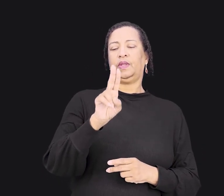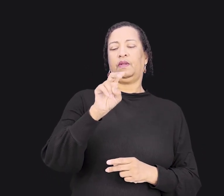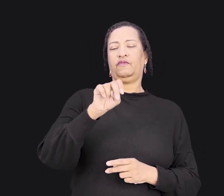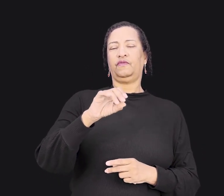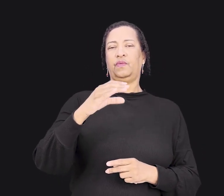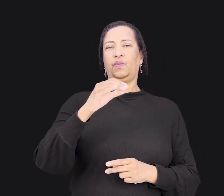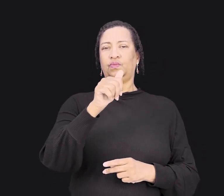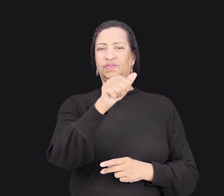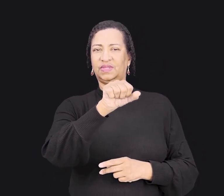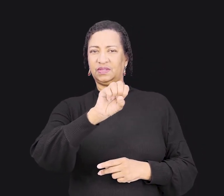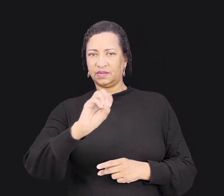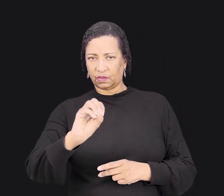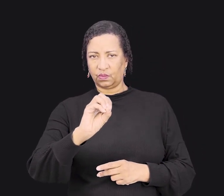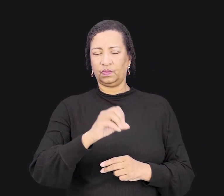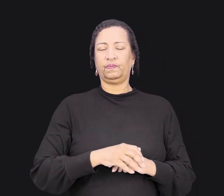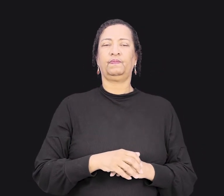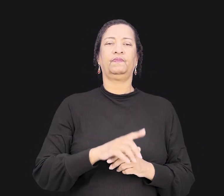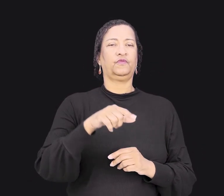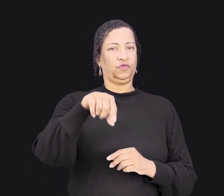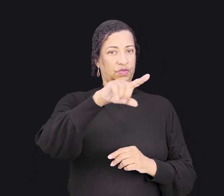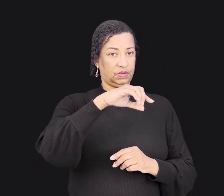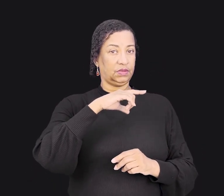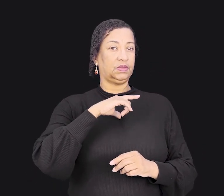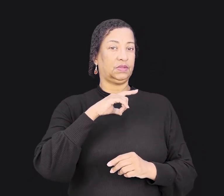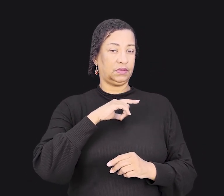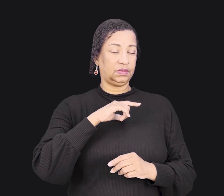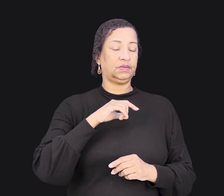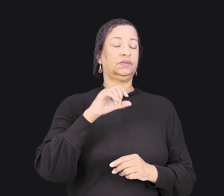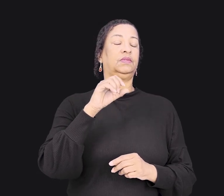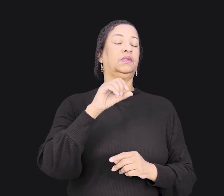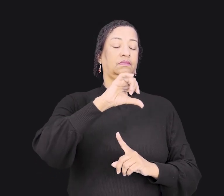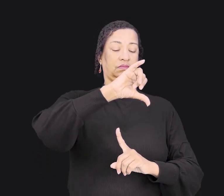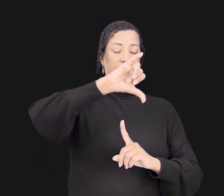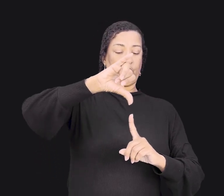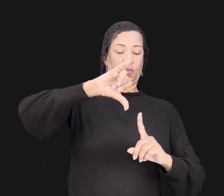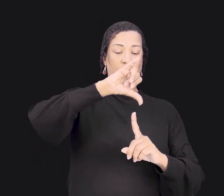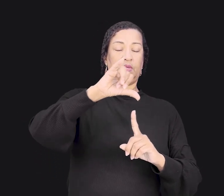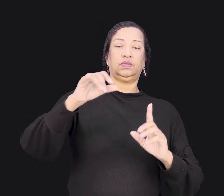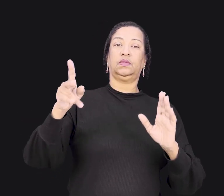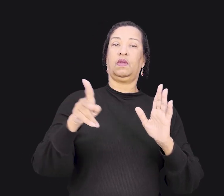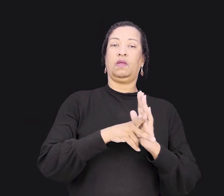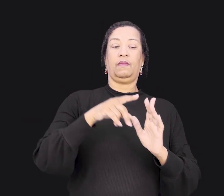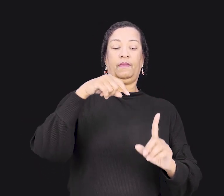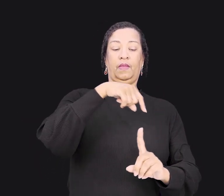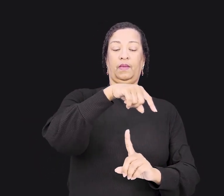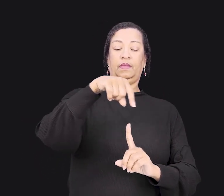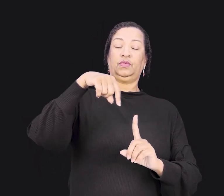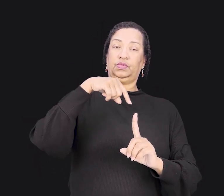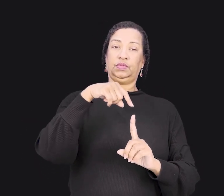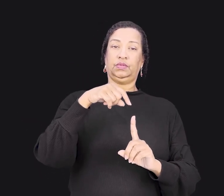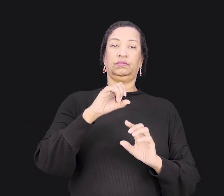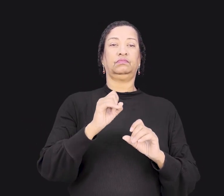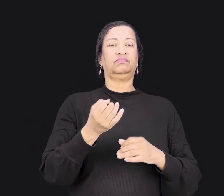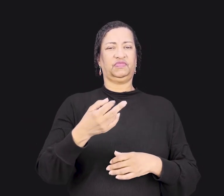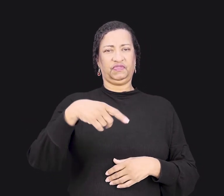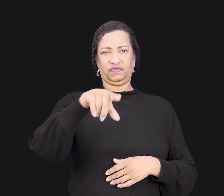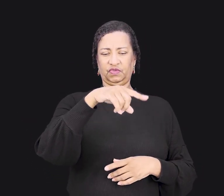20. Mas vocês têm uma unção que procede do Santo. No versículo 27 lemos, quanto a vocês, a unção que receberam